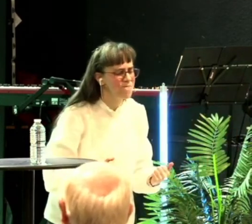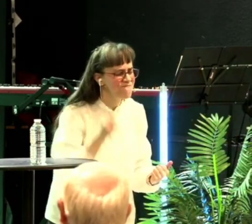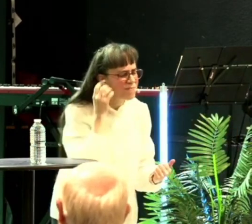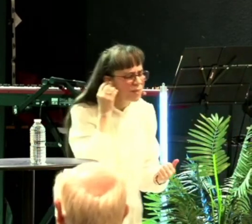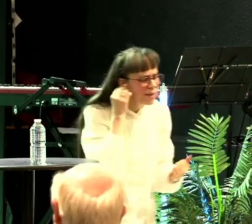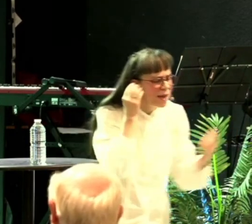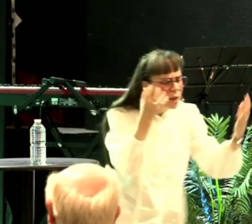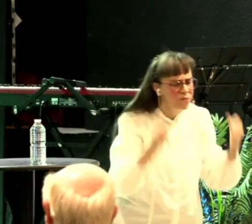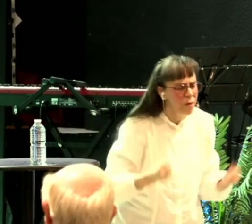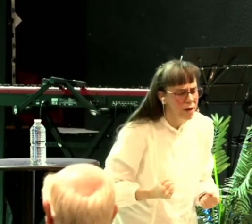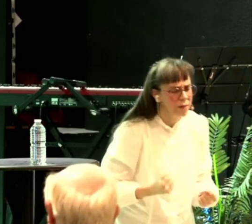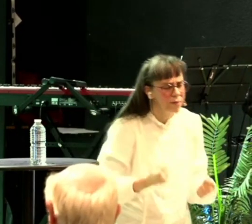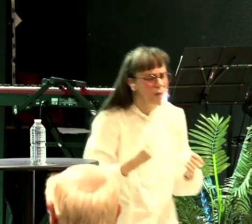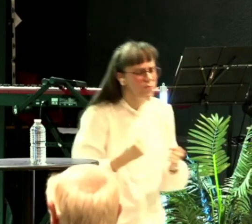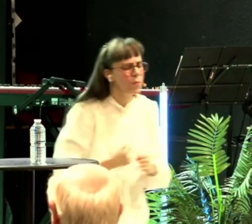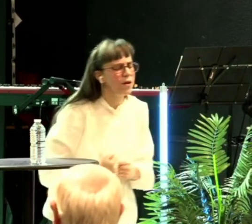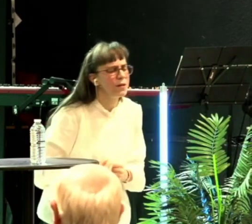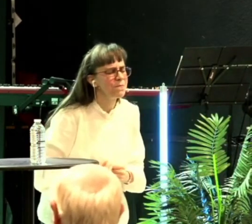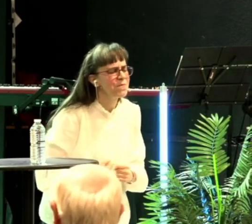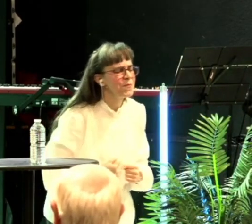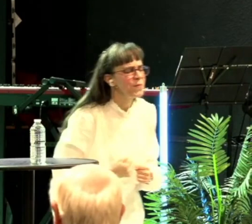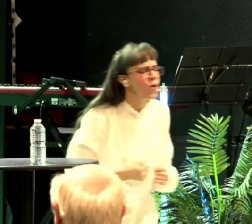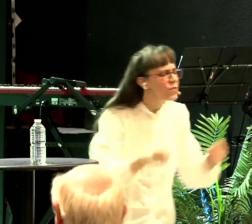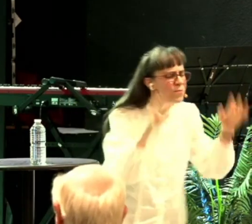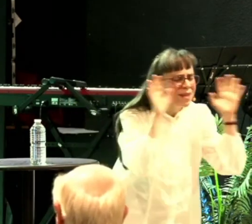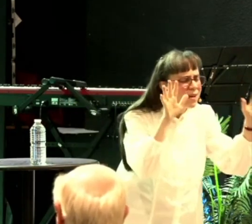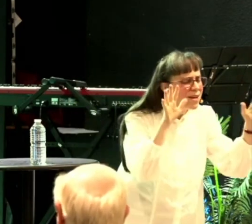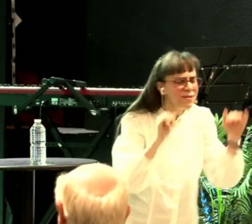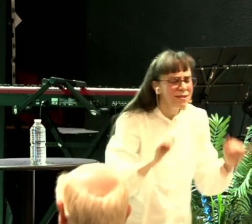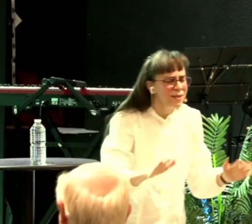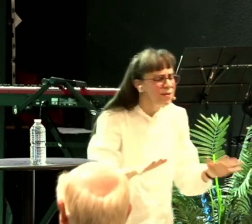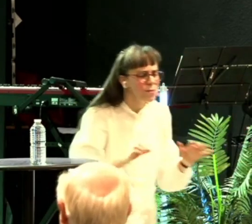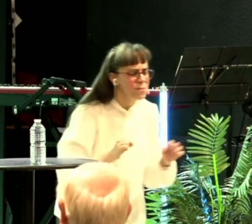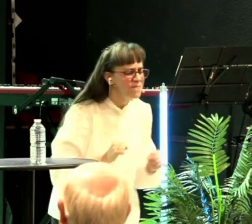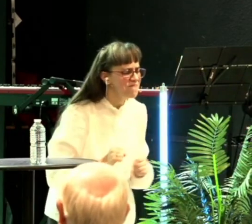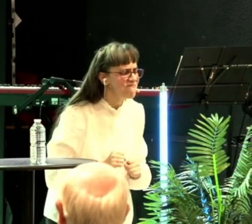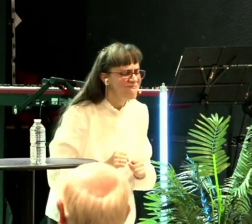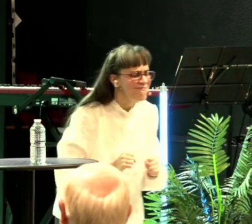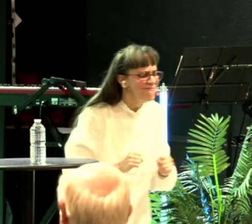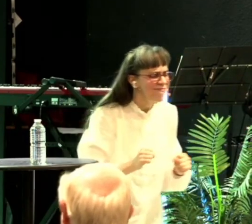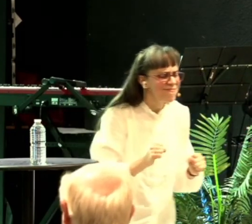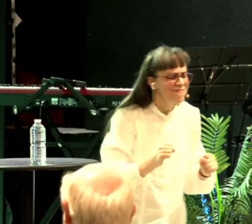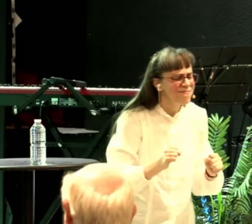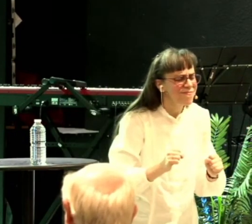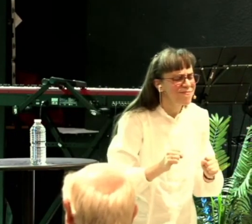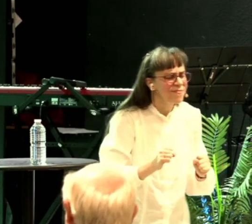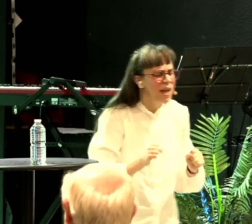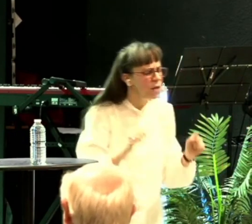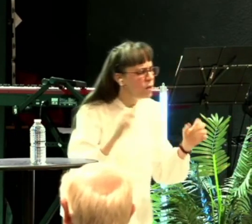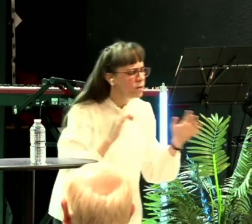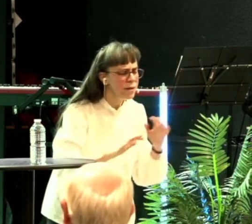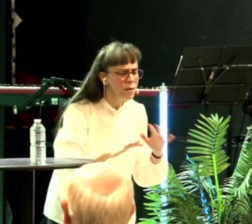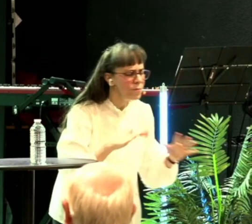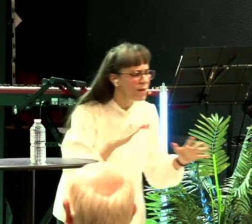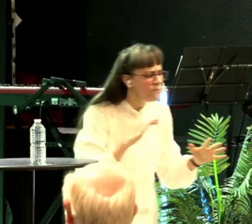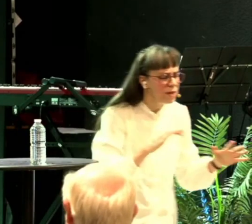vient de l'Éternel. Yes, help from God. Qui a fait les cieux et la terre. Who actually made the heavens and the earth. Et il ne permettra pas que mon pied chancelle. And he will